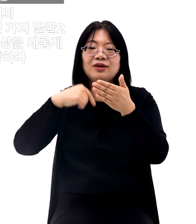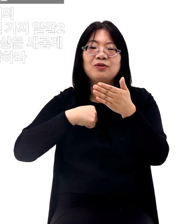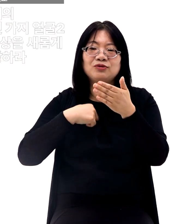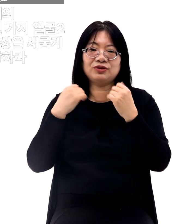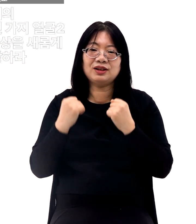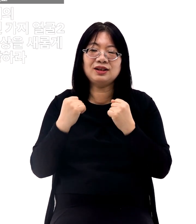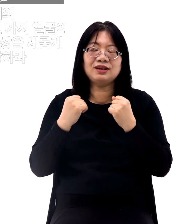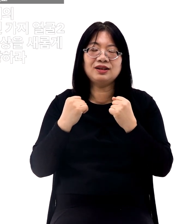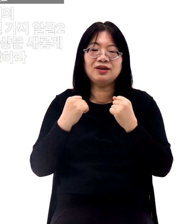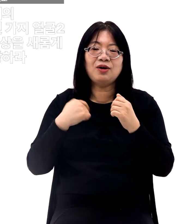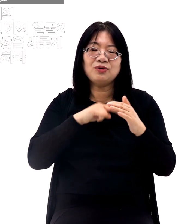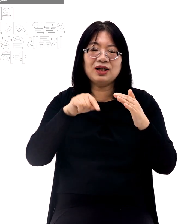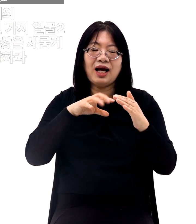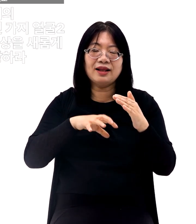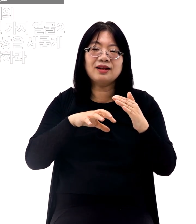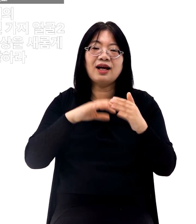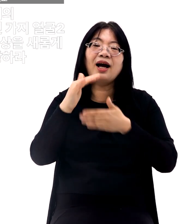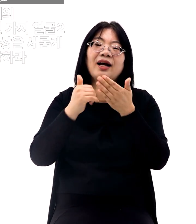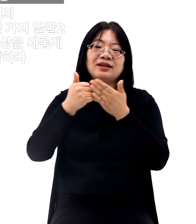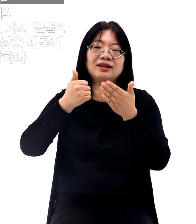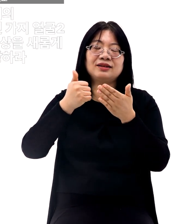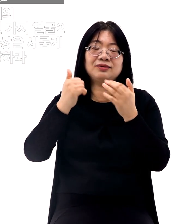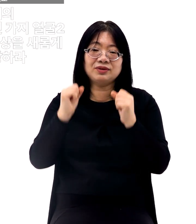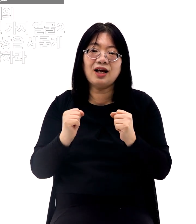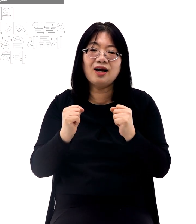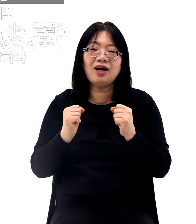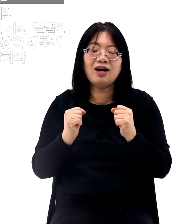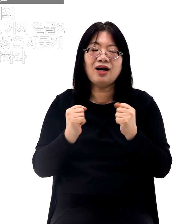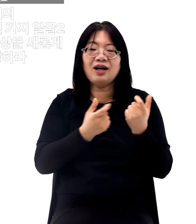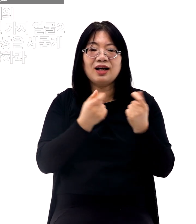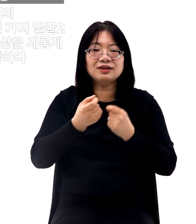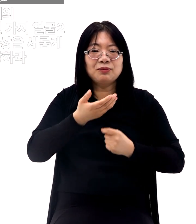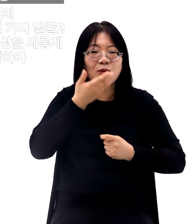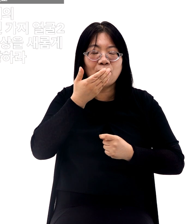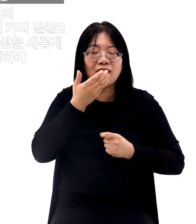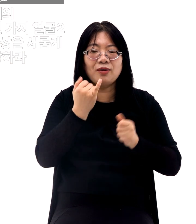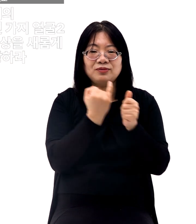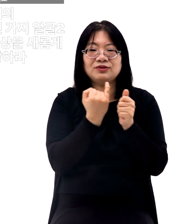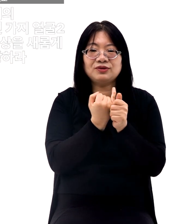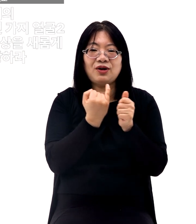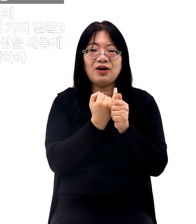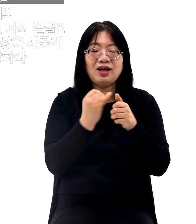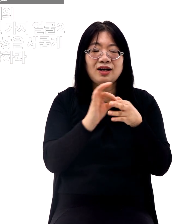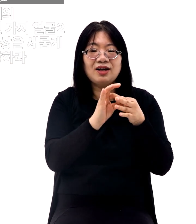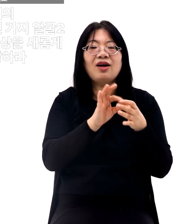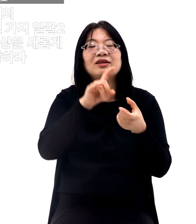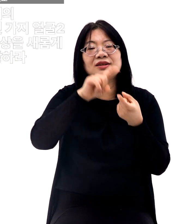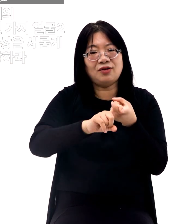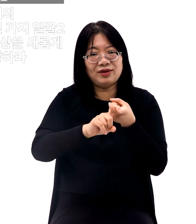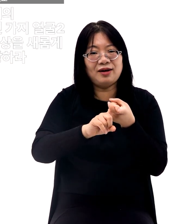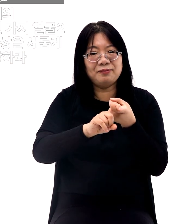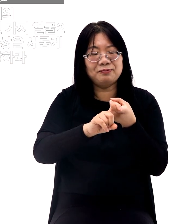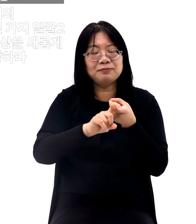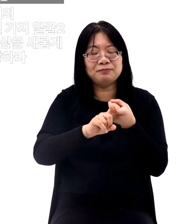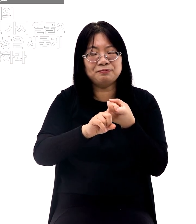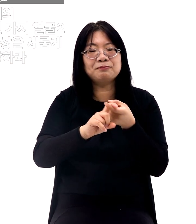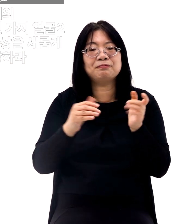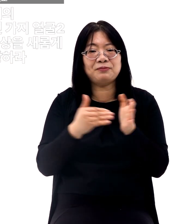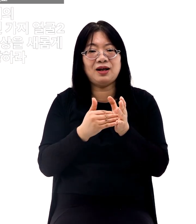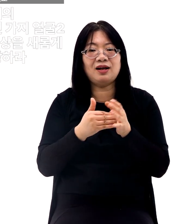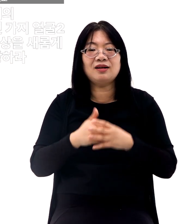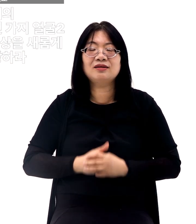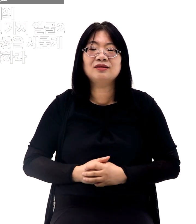지금 같이 먹고 마시는 부부로서의 개념과 같은 연합의 관계 속에 있단 말이에요.